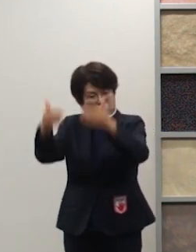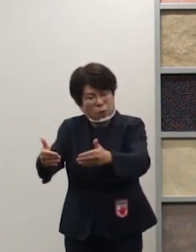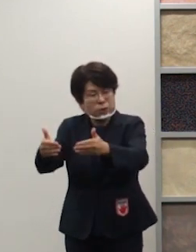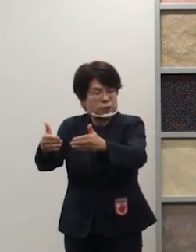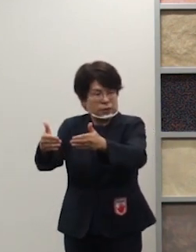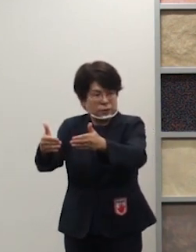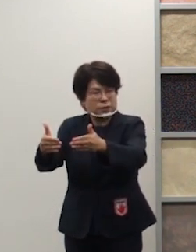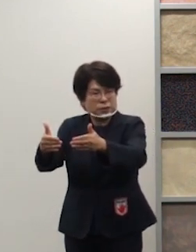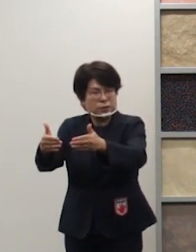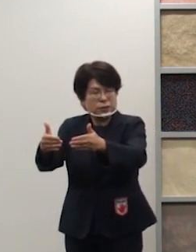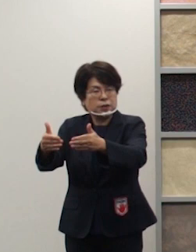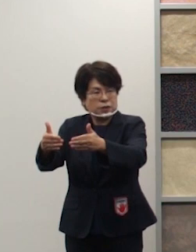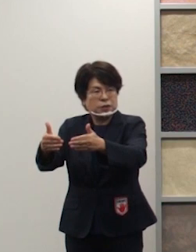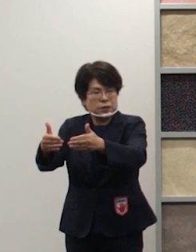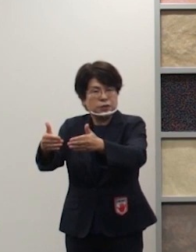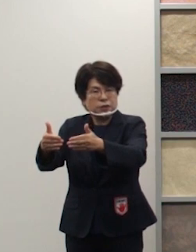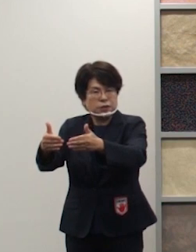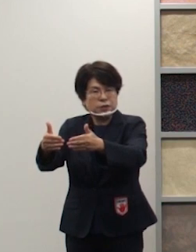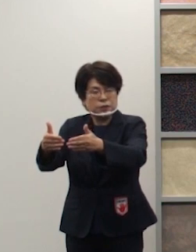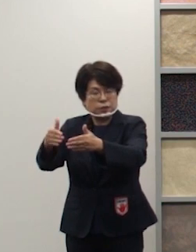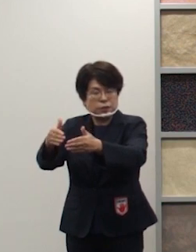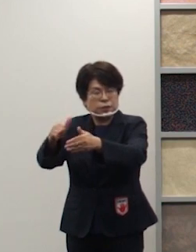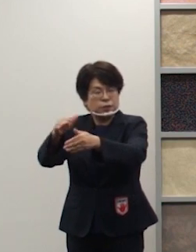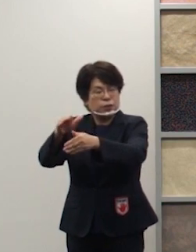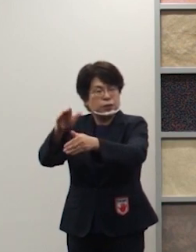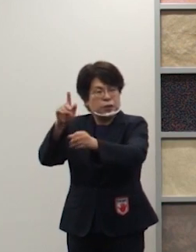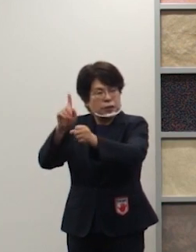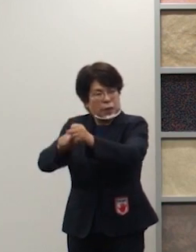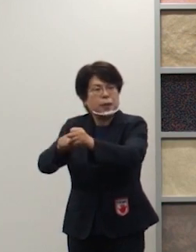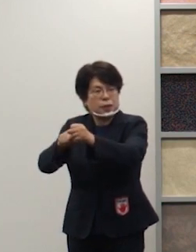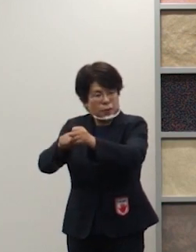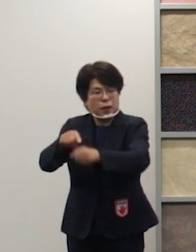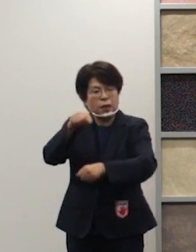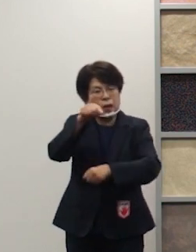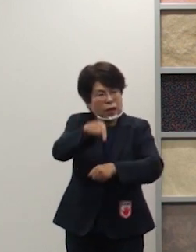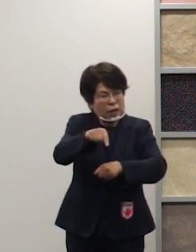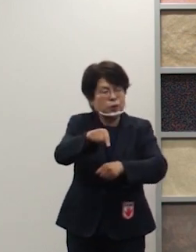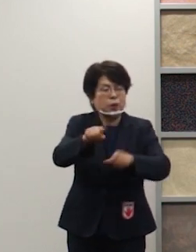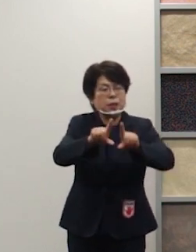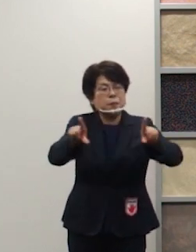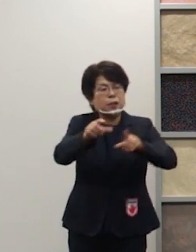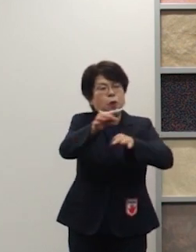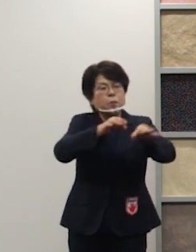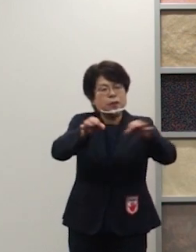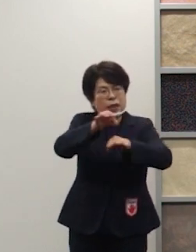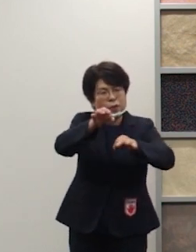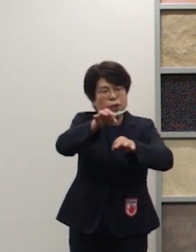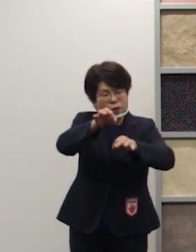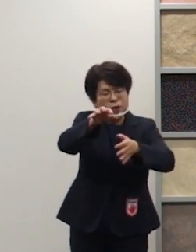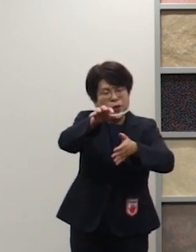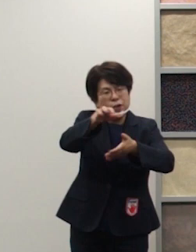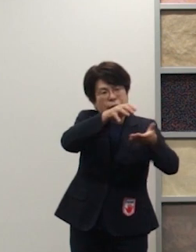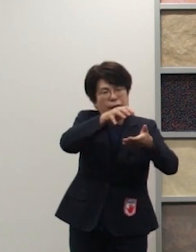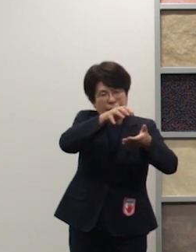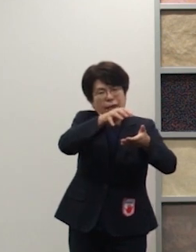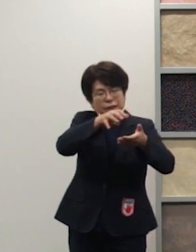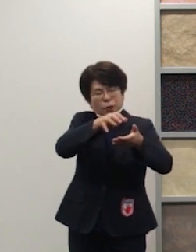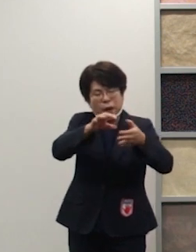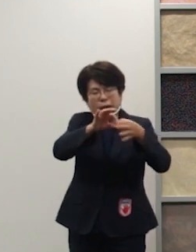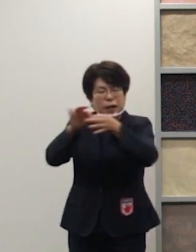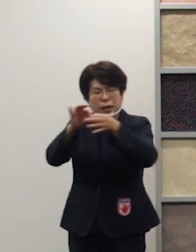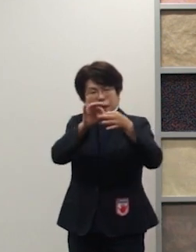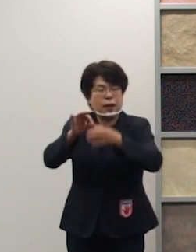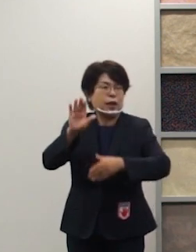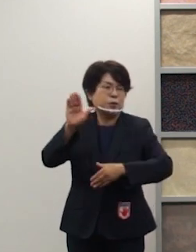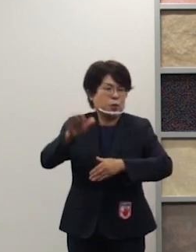共の利益というものは、営業の自由を上回るものだと私は考えます。ただし100% その営